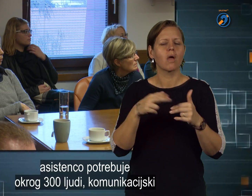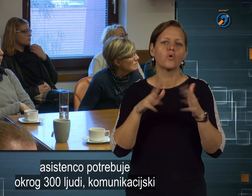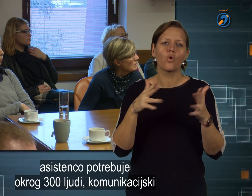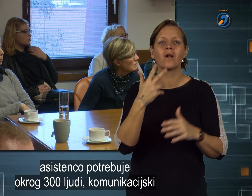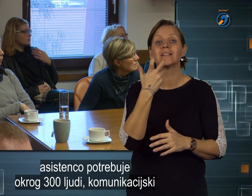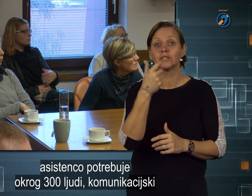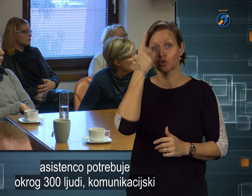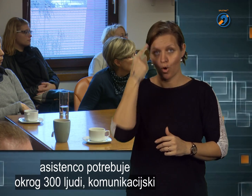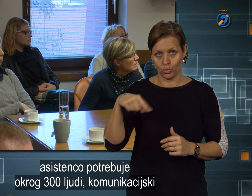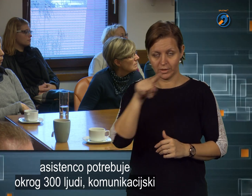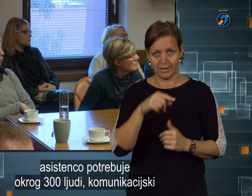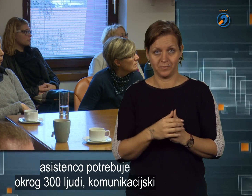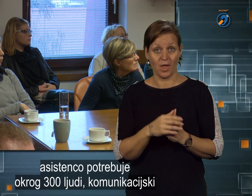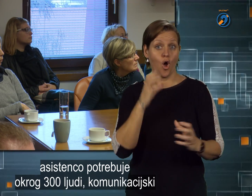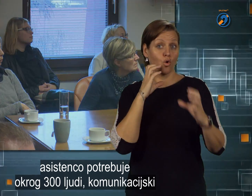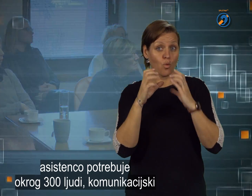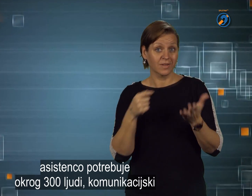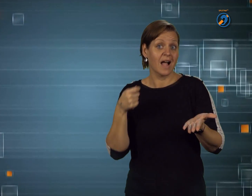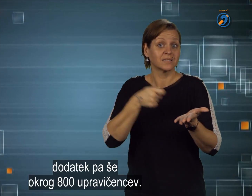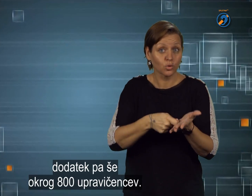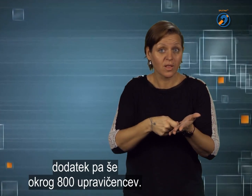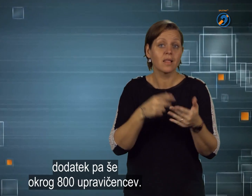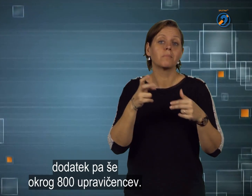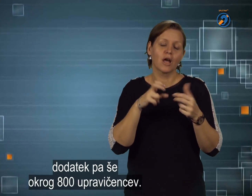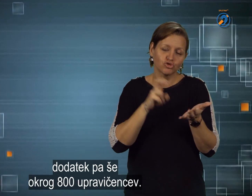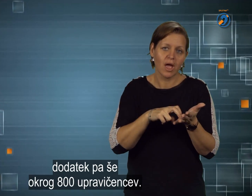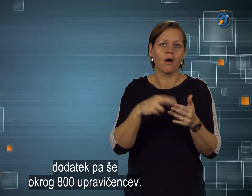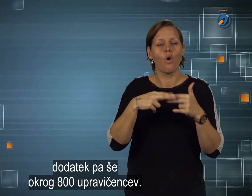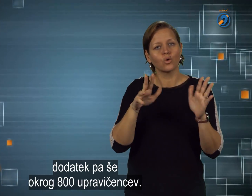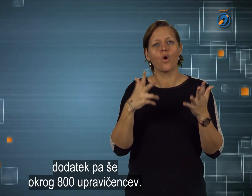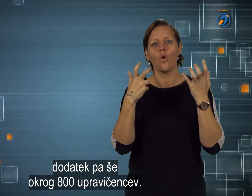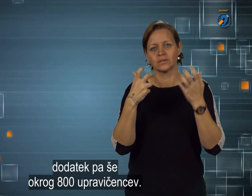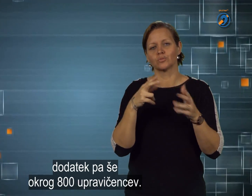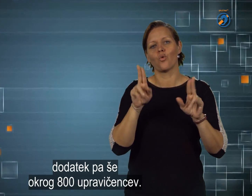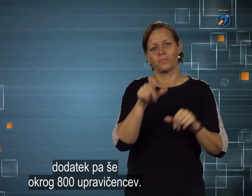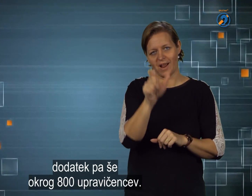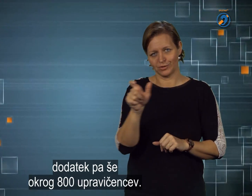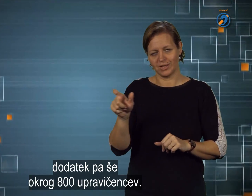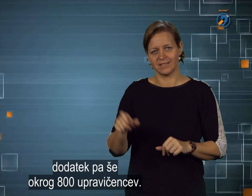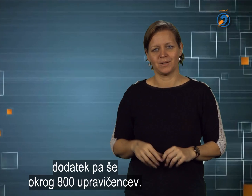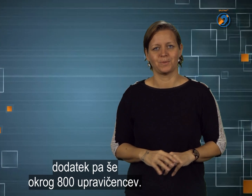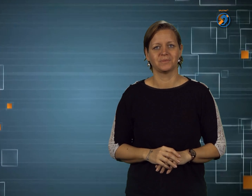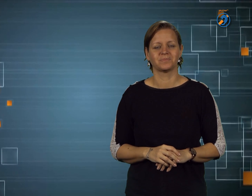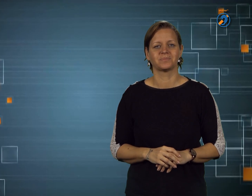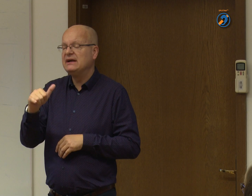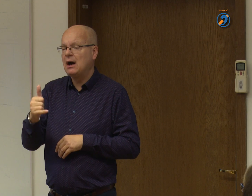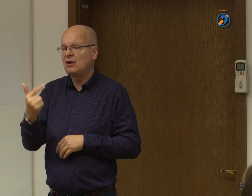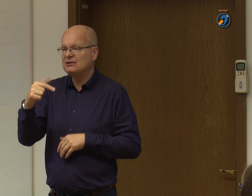potrebuje okrog 300 ljudi, komunikacijski dodatek pa še okrog 800 upravičencev.